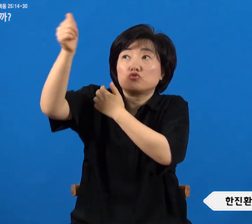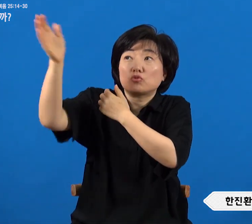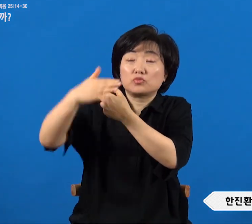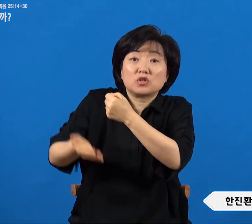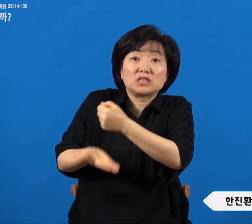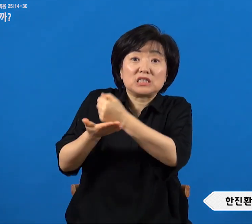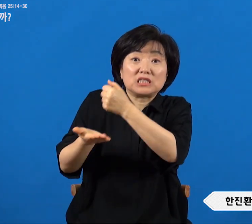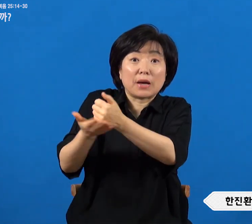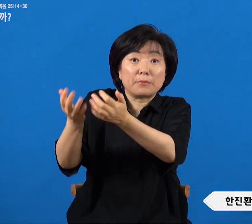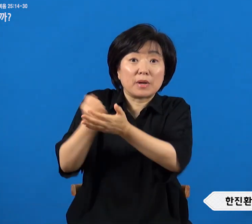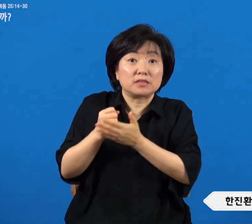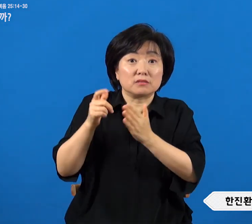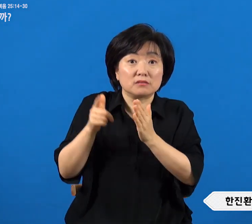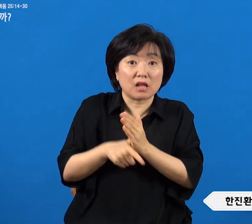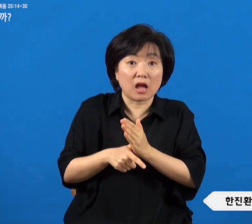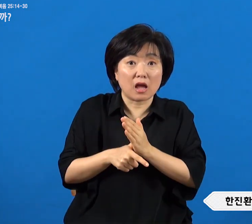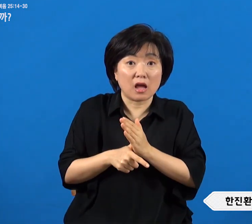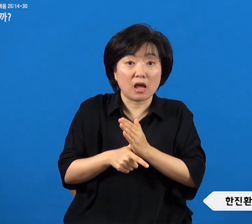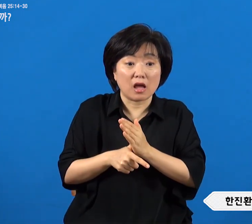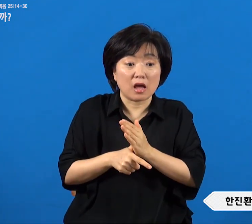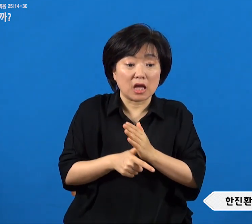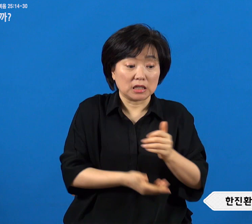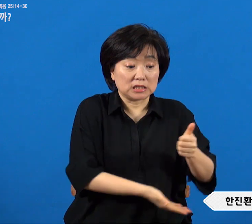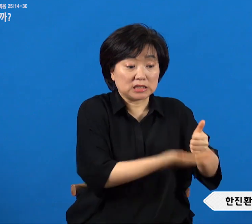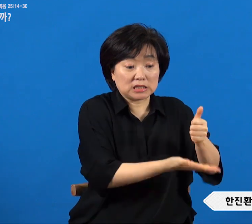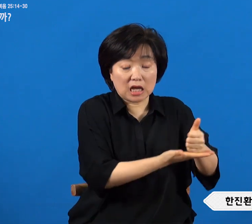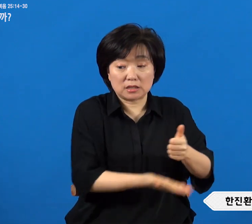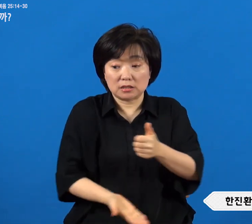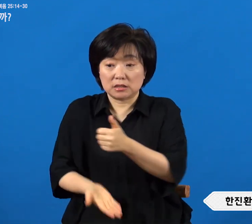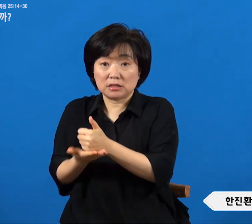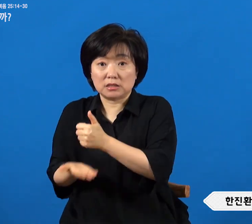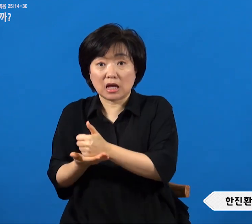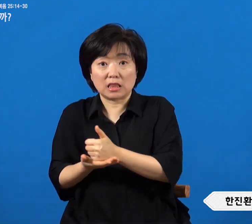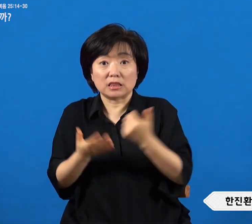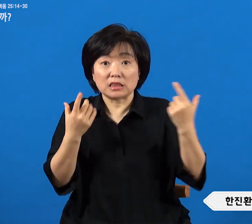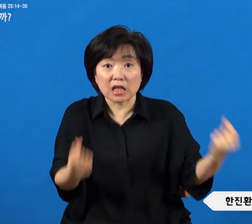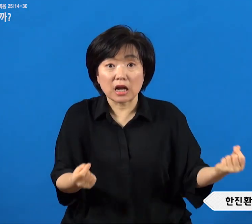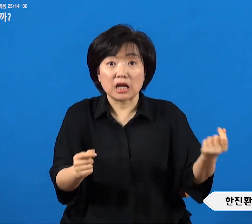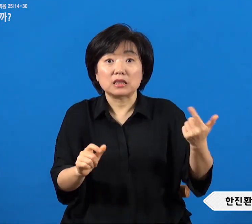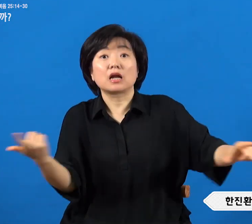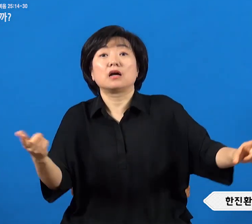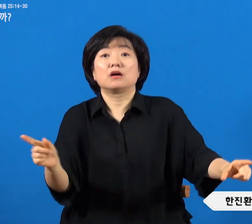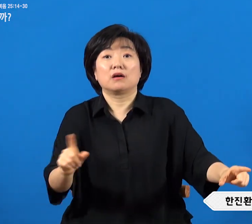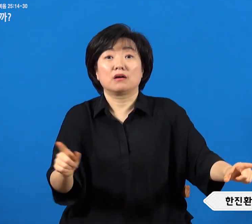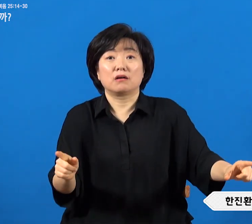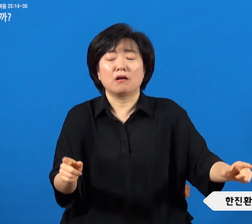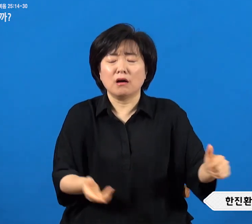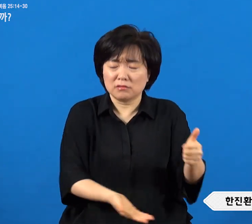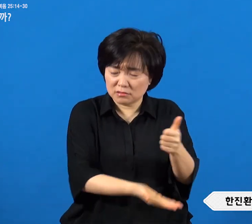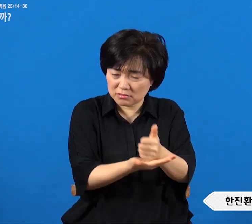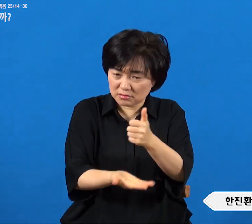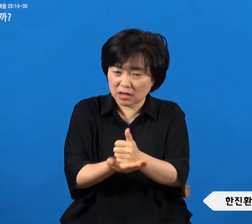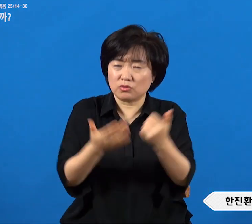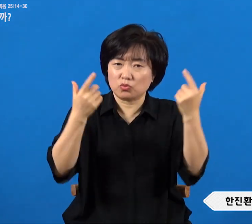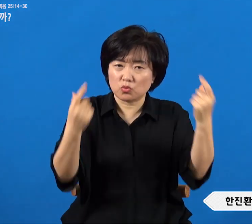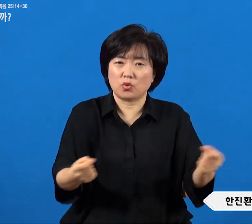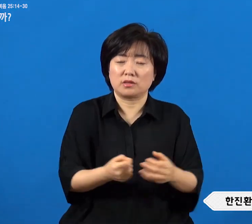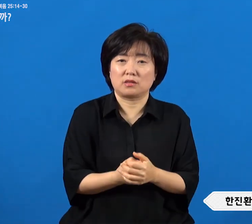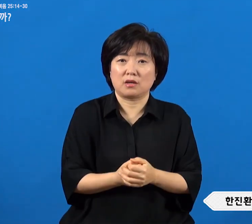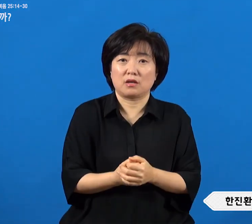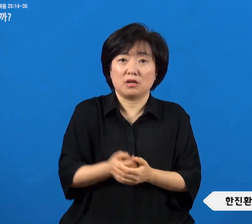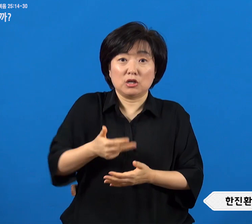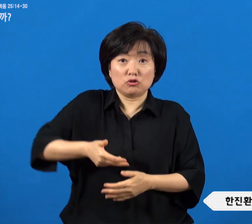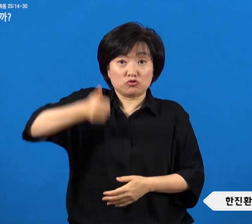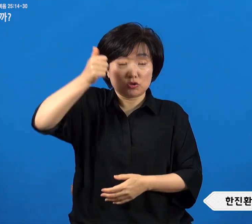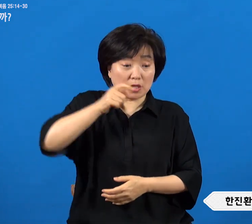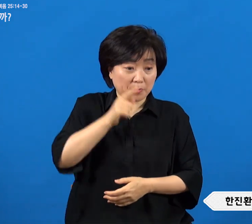칭찬을 받는데 칭찬이 같습니까? 다릅니까? 칭찬이 꼭 같습니다. 주인이